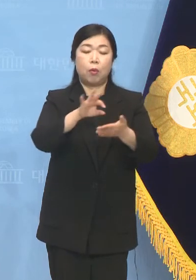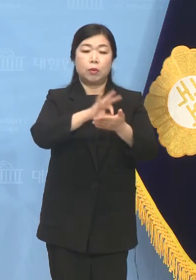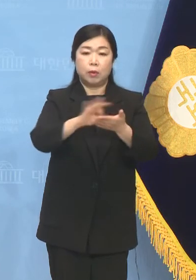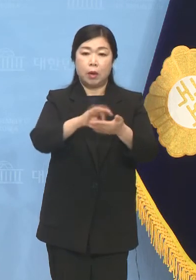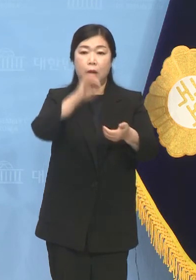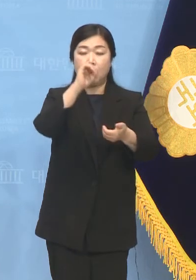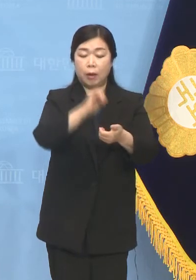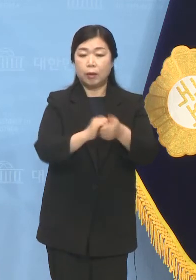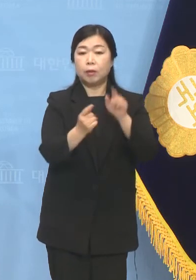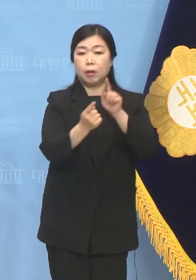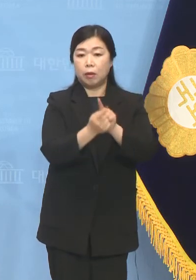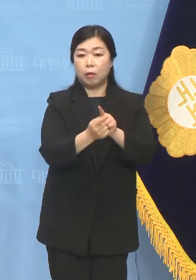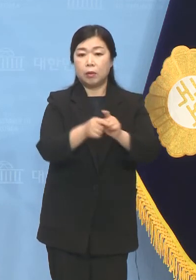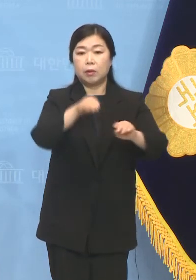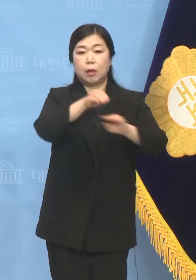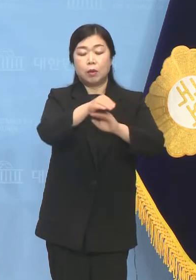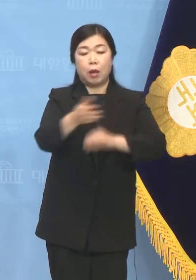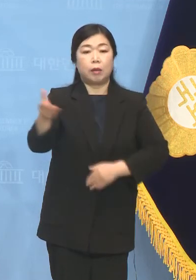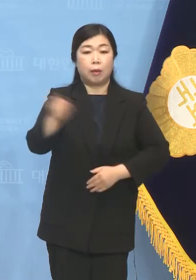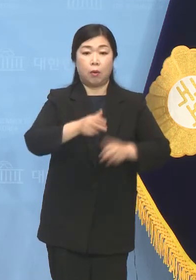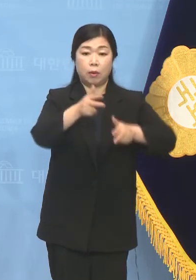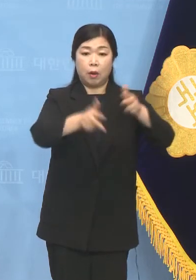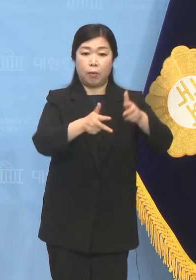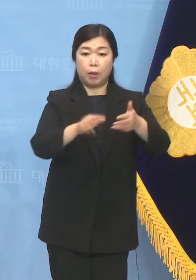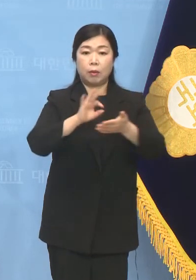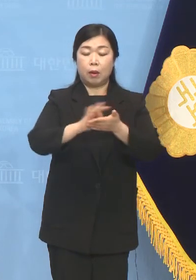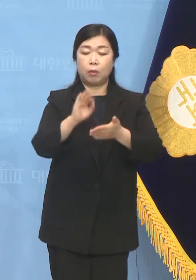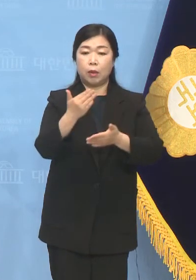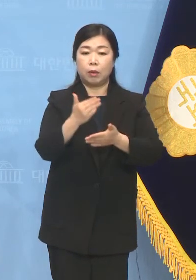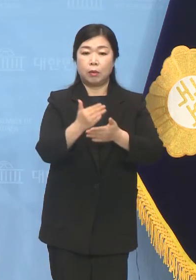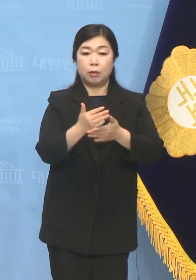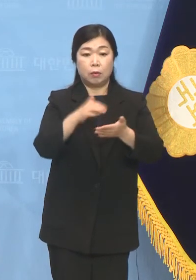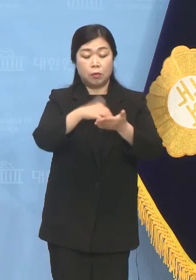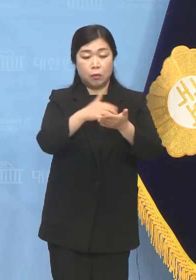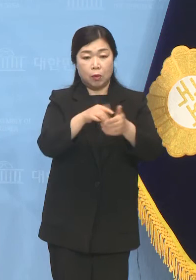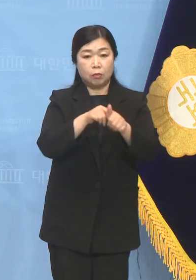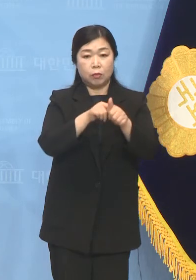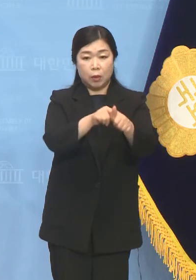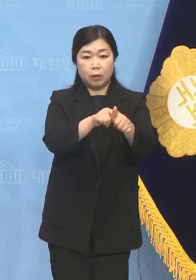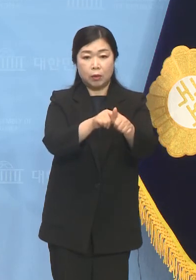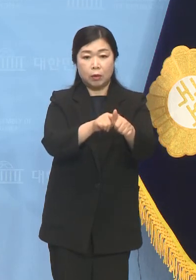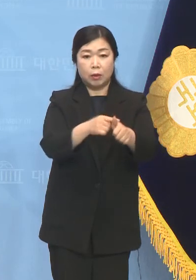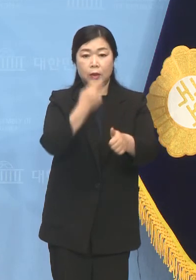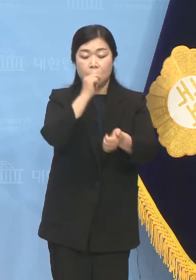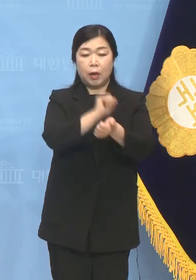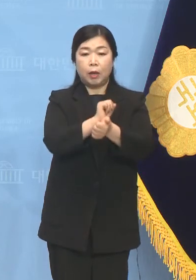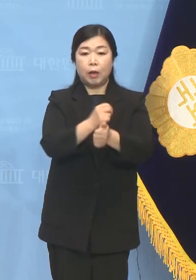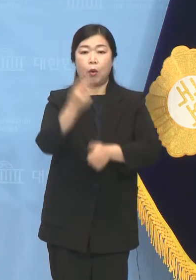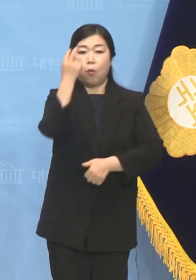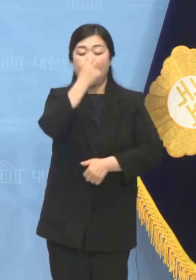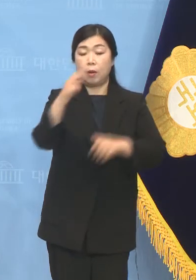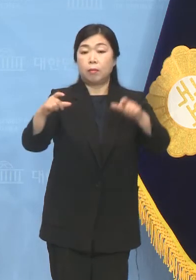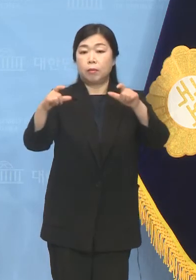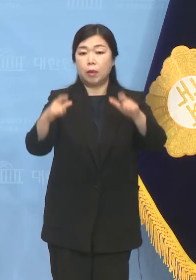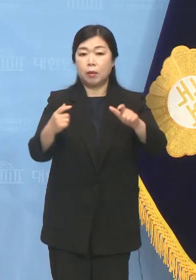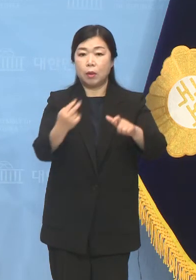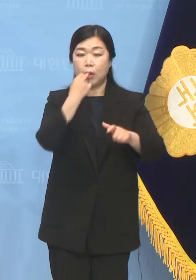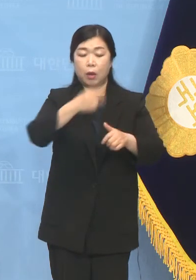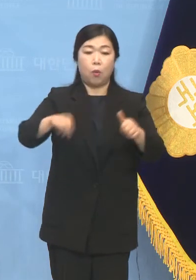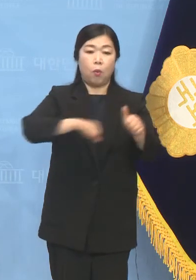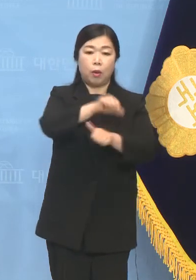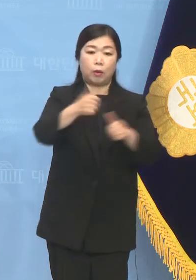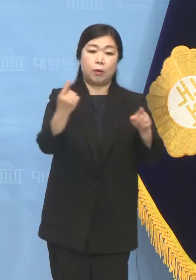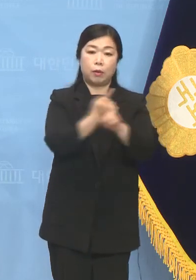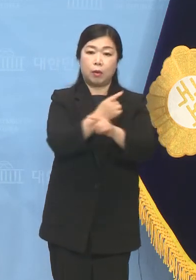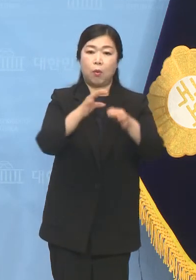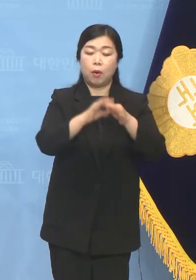대상에 자동차 대여 사업에 사용하는 자동차를 추구하는 대기 관리 권역의 대기 환경